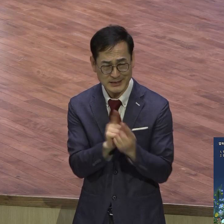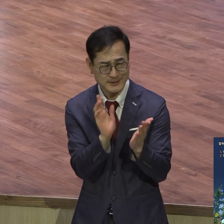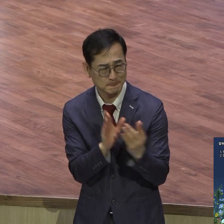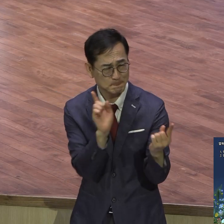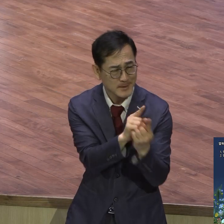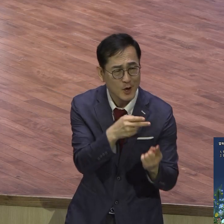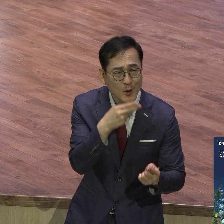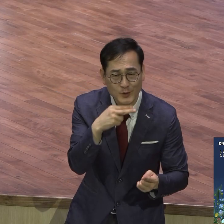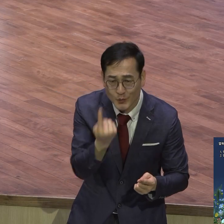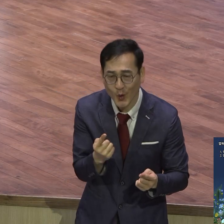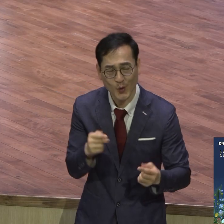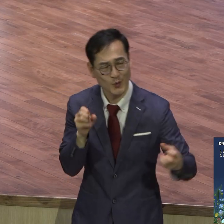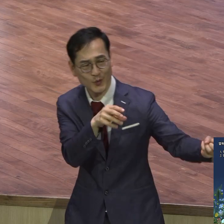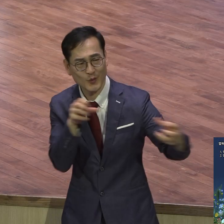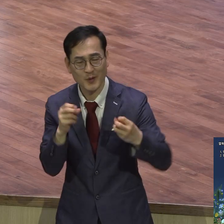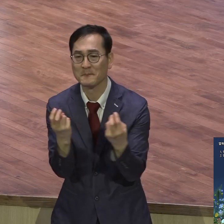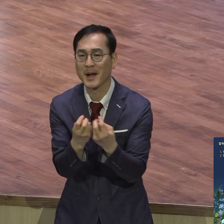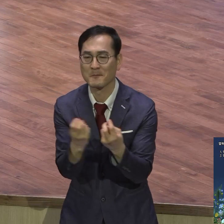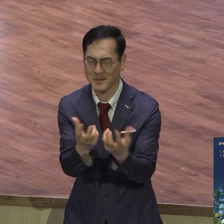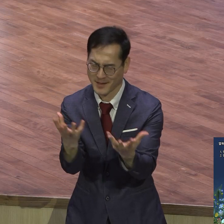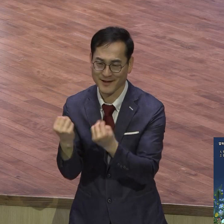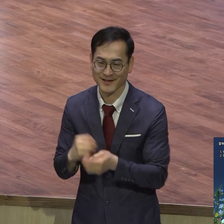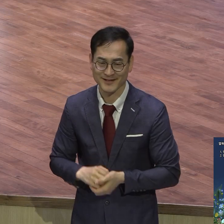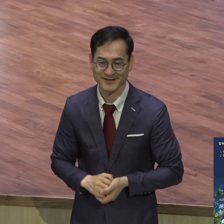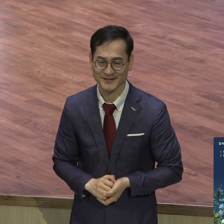소통의 창구가 많아요. 우리는